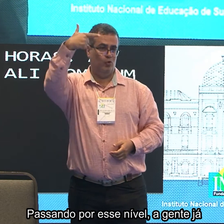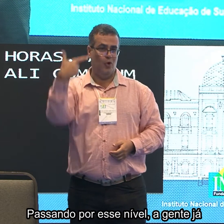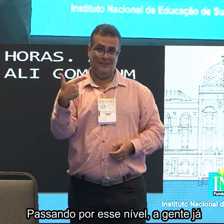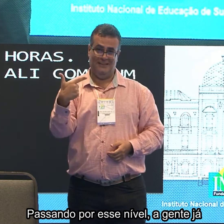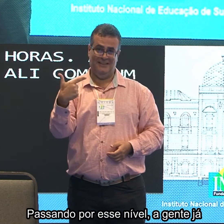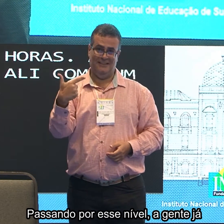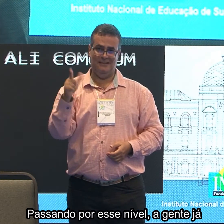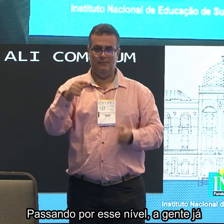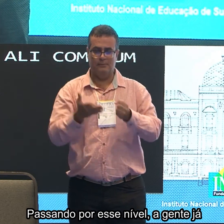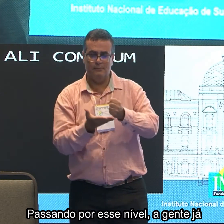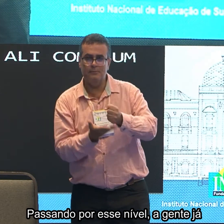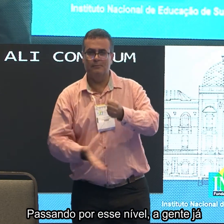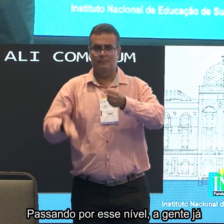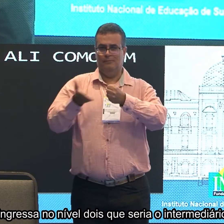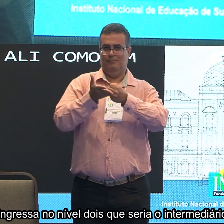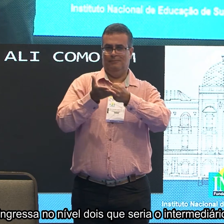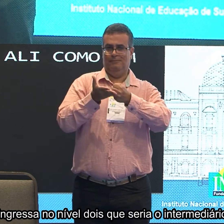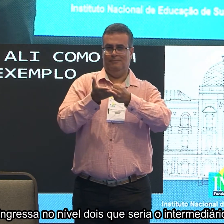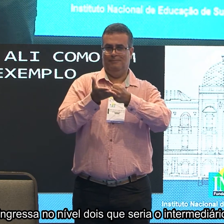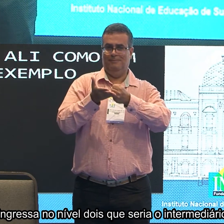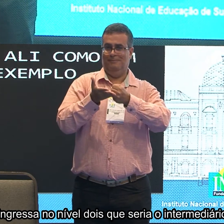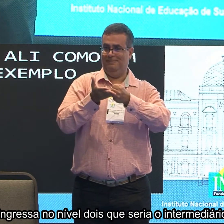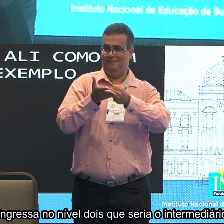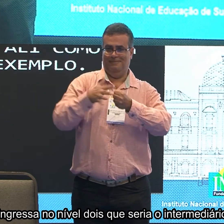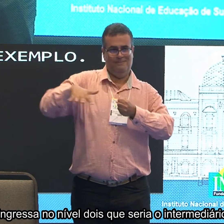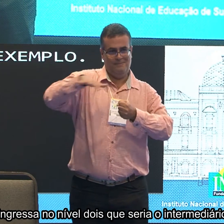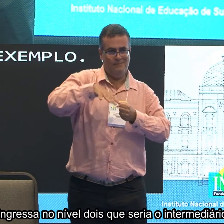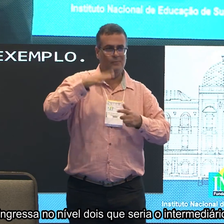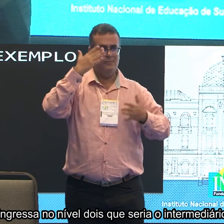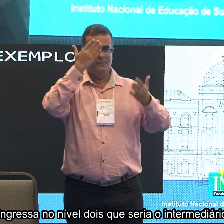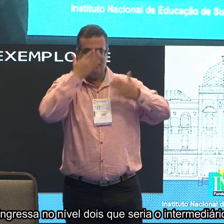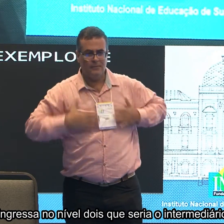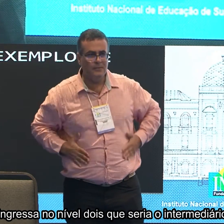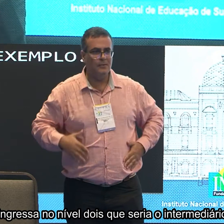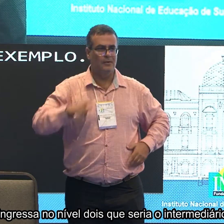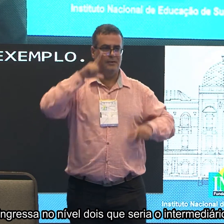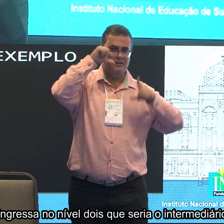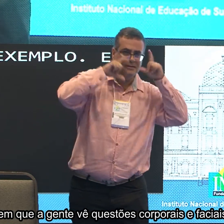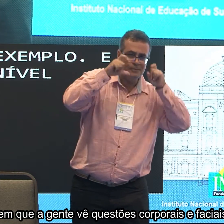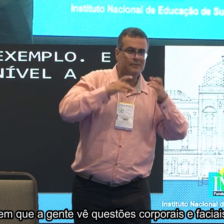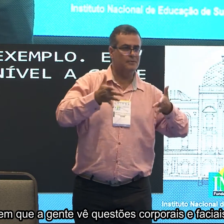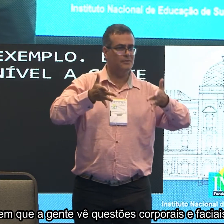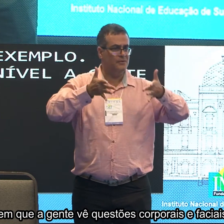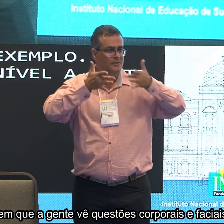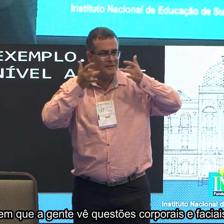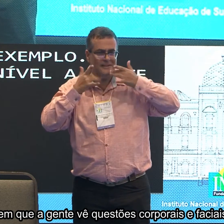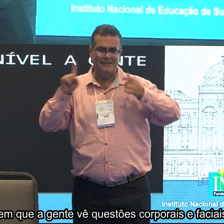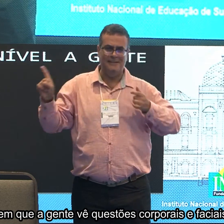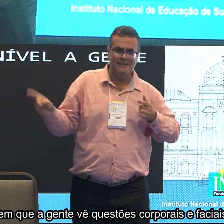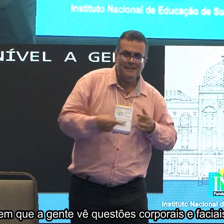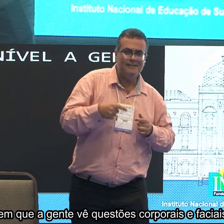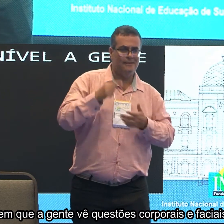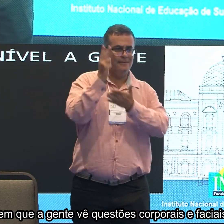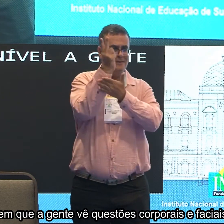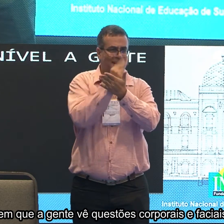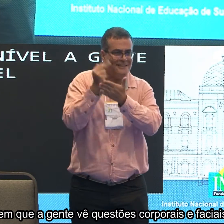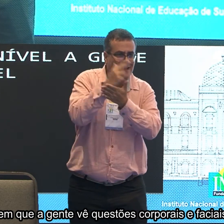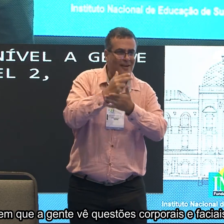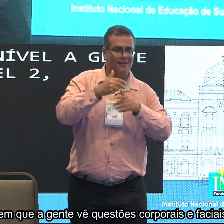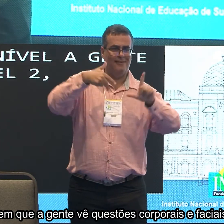esse nível, a gente já ingressa no nível 2, que já seria um nível intermediário, em que a gente vê questões